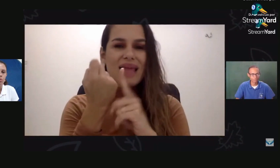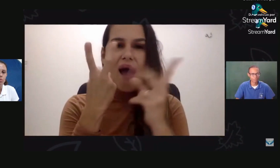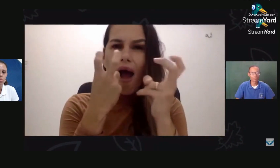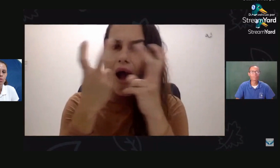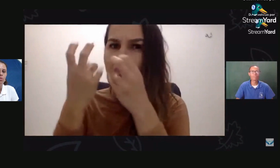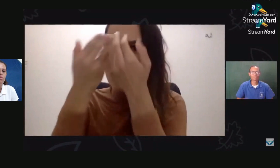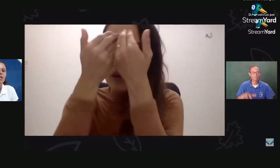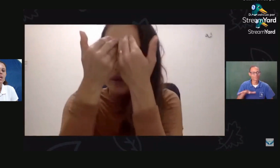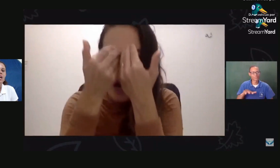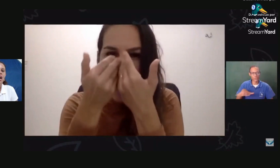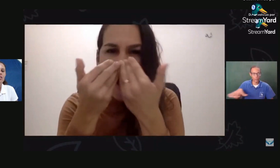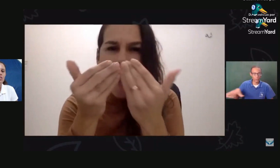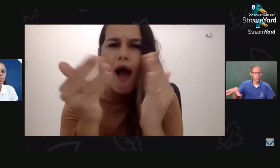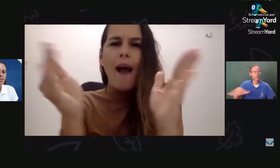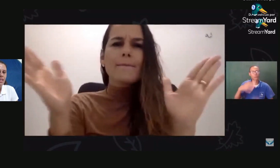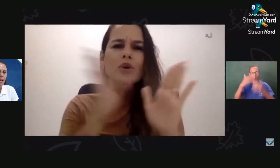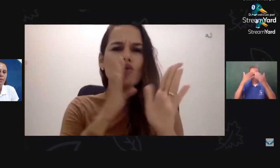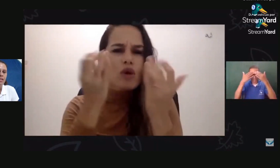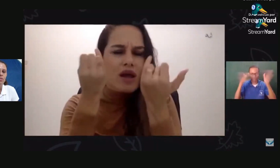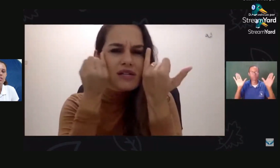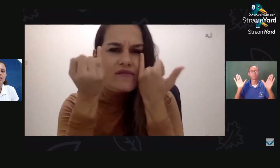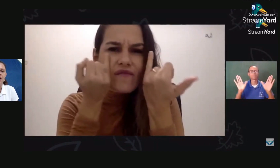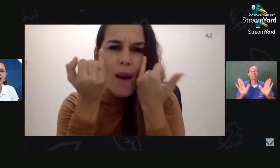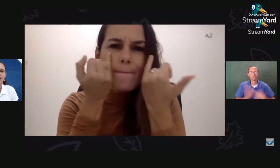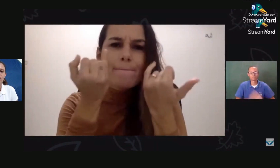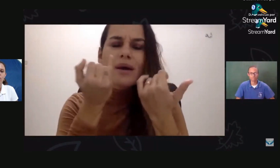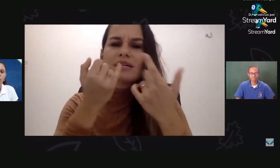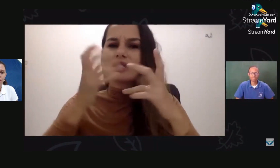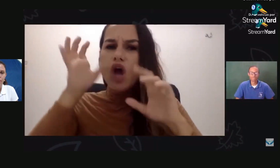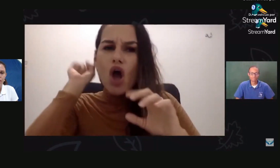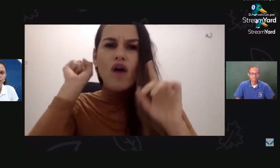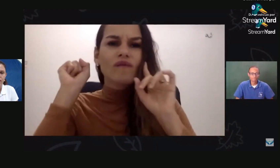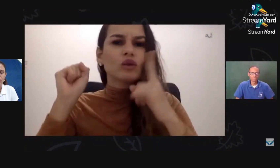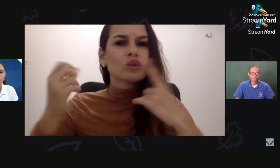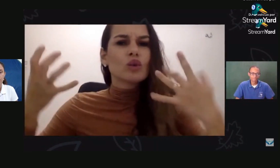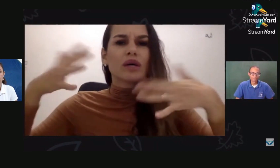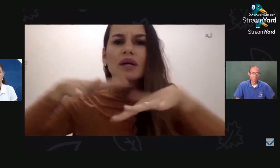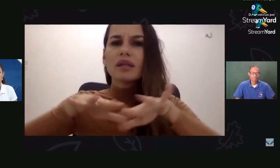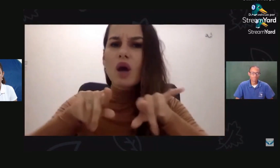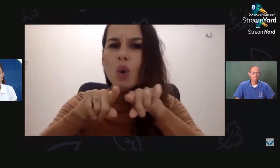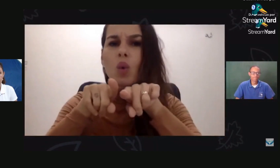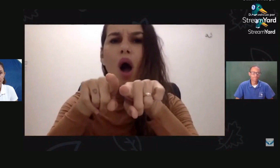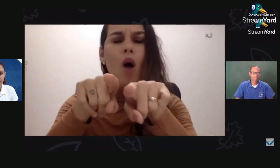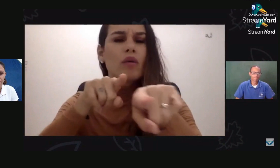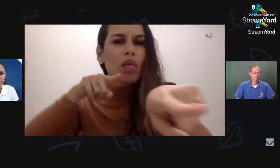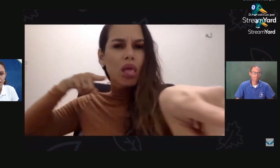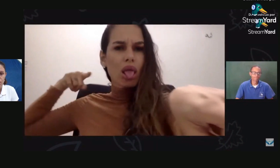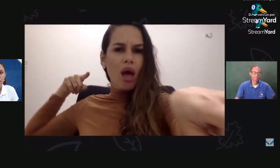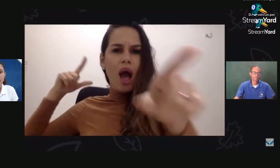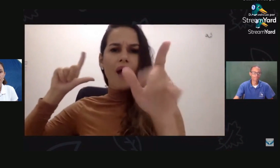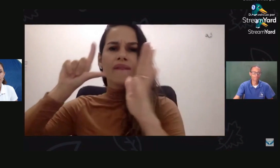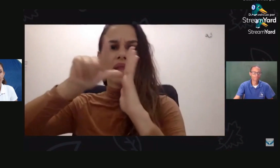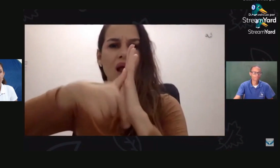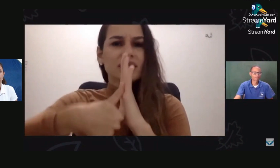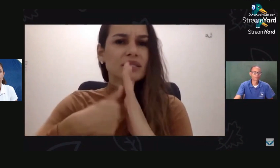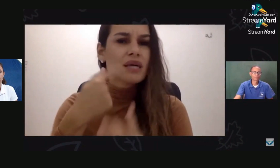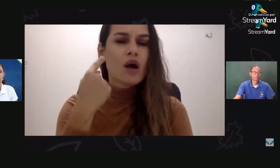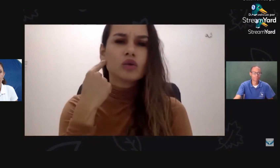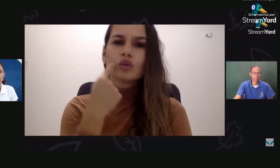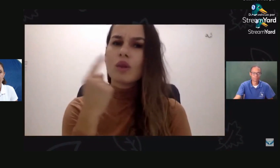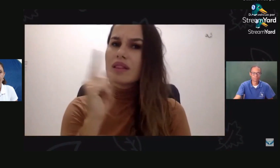com surdos, a gente percebe na sociedade, né, como é importante que as pessoas precisam abrir a mente para as